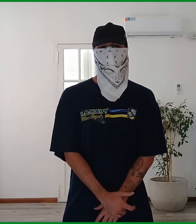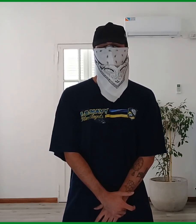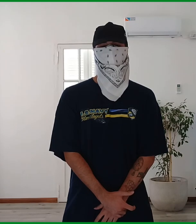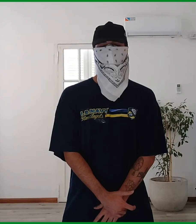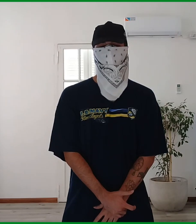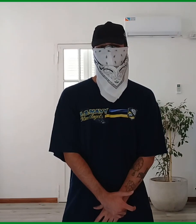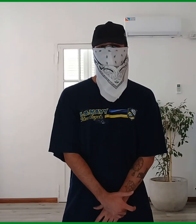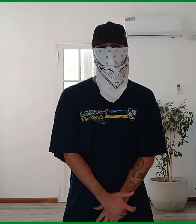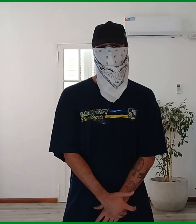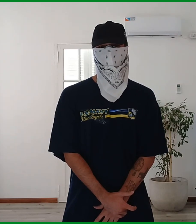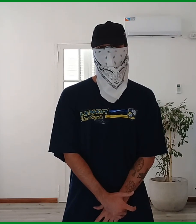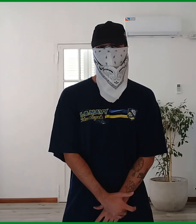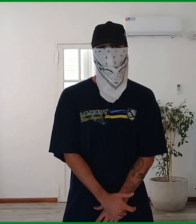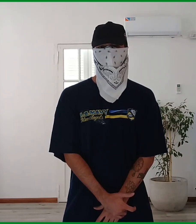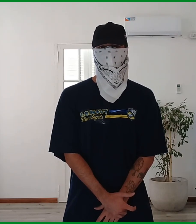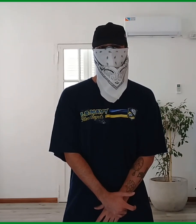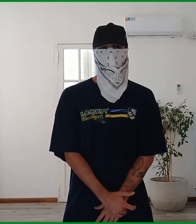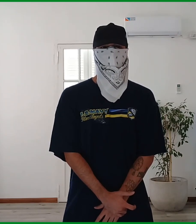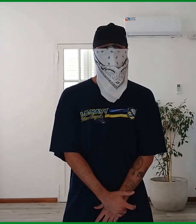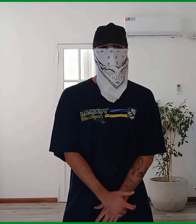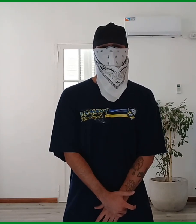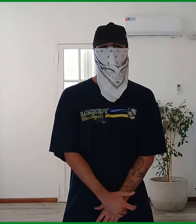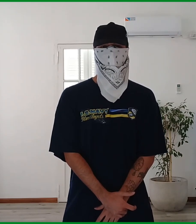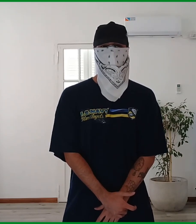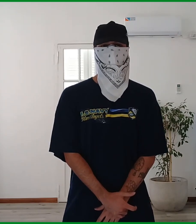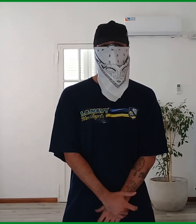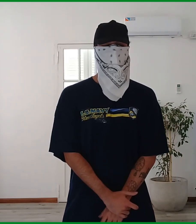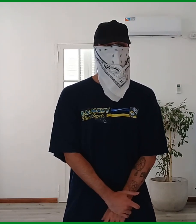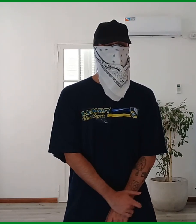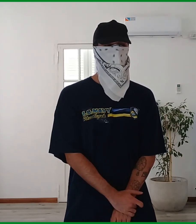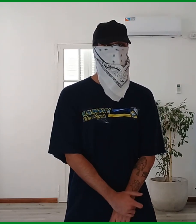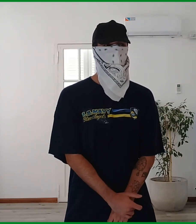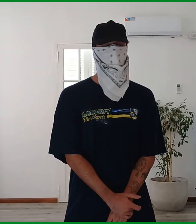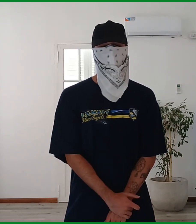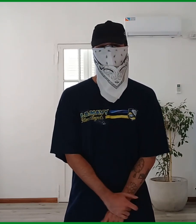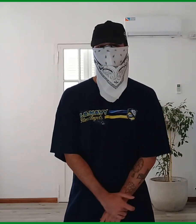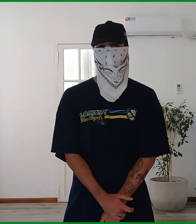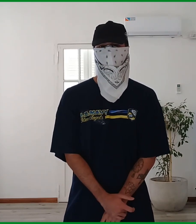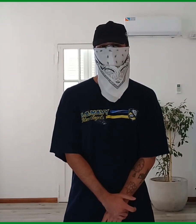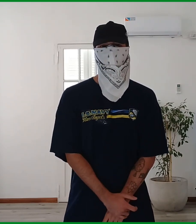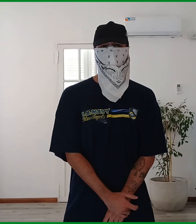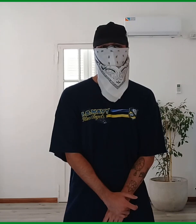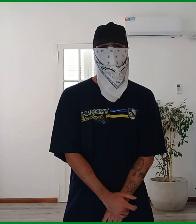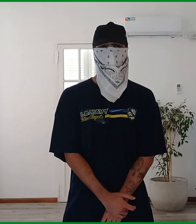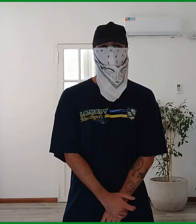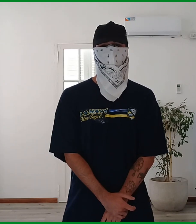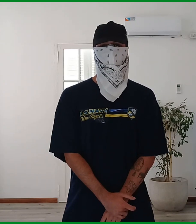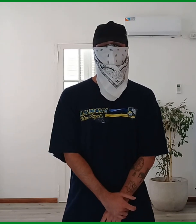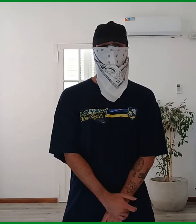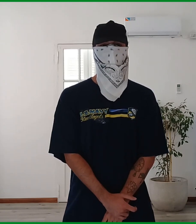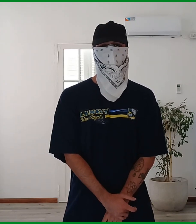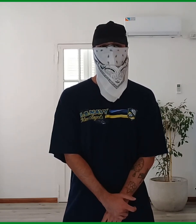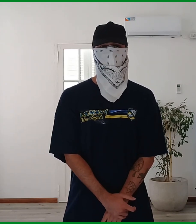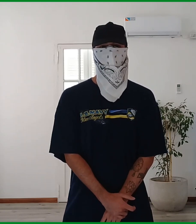No existe graffiti sin grupo. Si bien el graffiti a veces son individuos súper reacios,